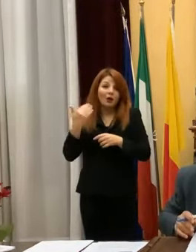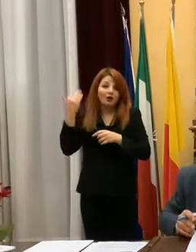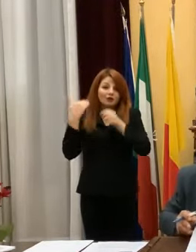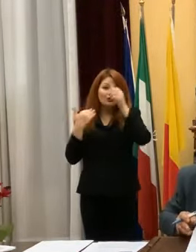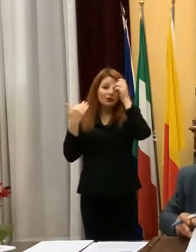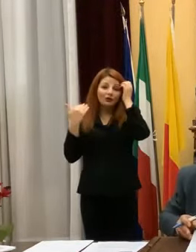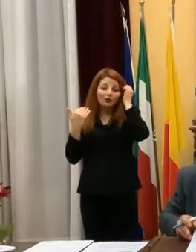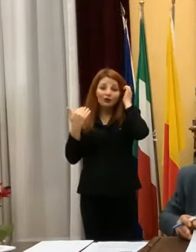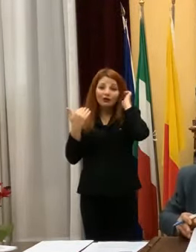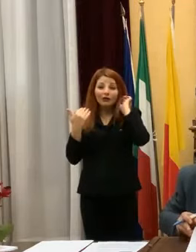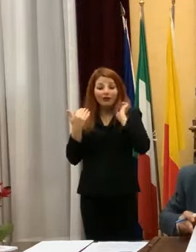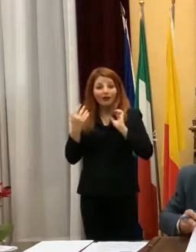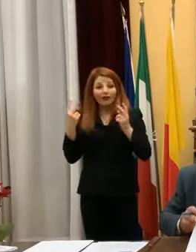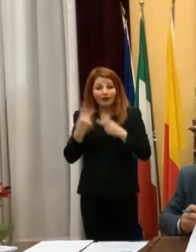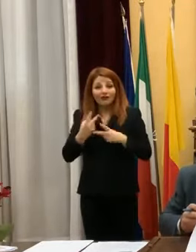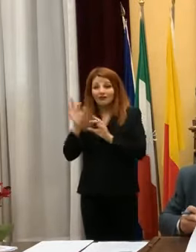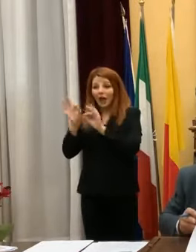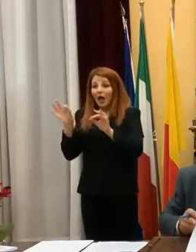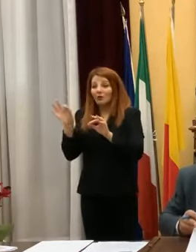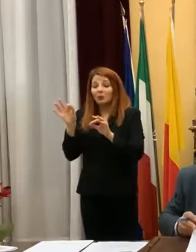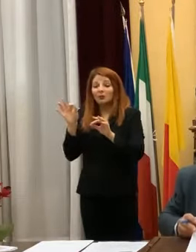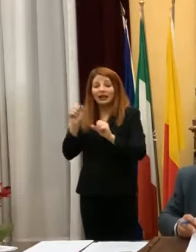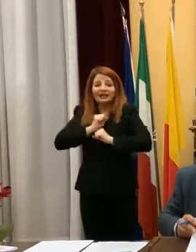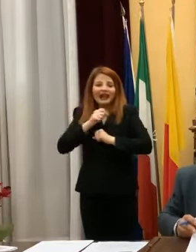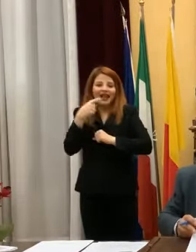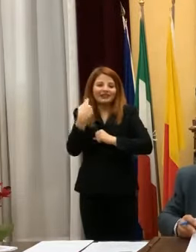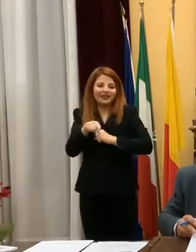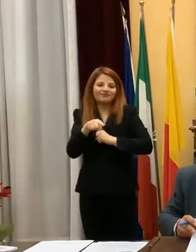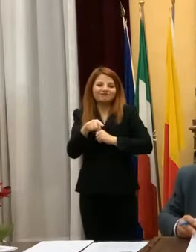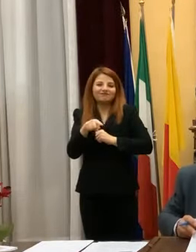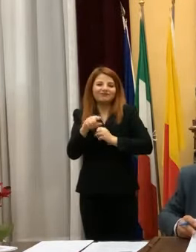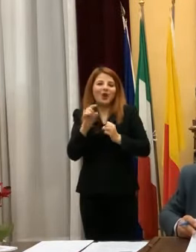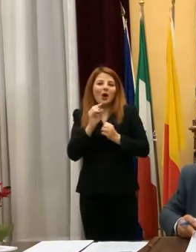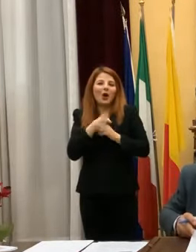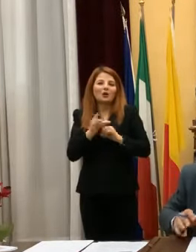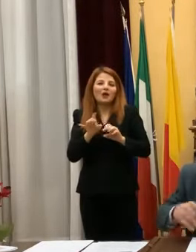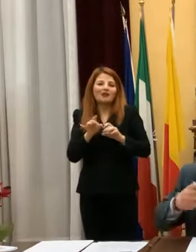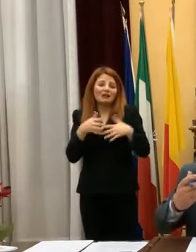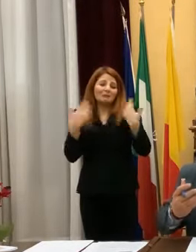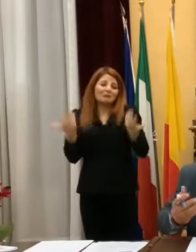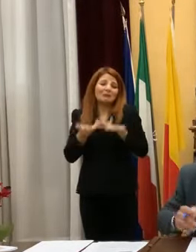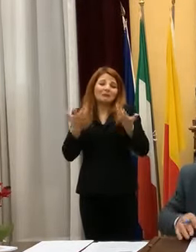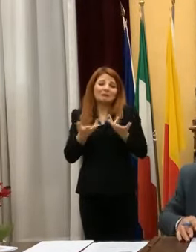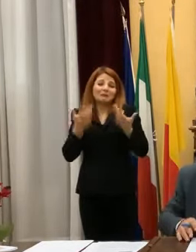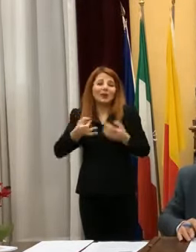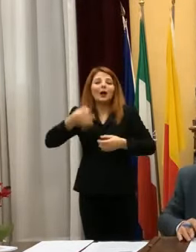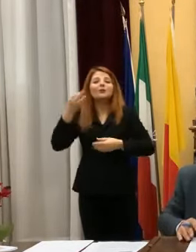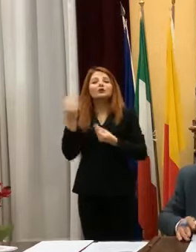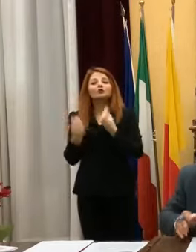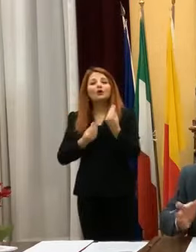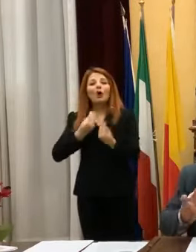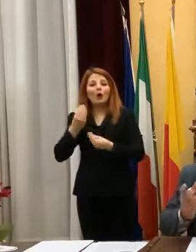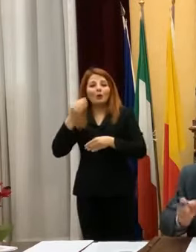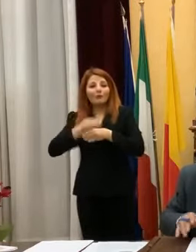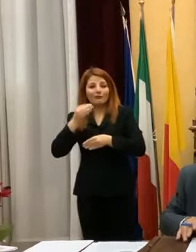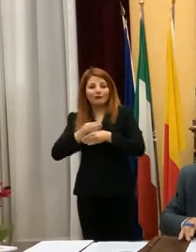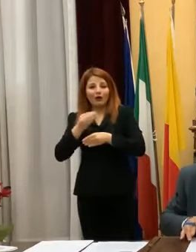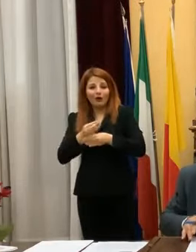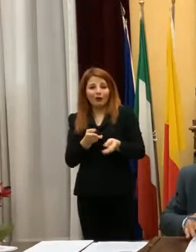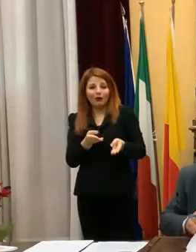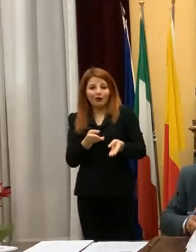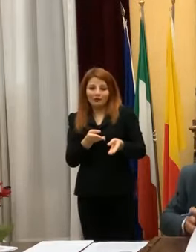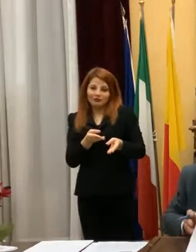ritenevano il Covid come una barzelletta e poi hanno cambiato idea. Uno di questi, non mi ricordo manco come si chiama in